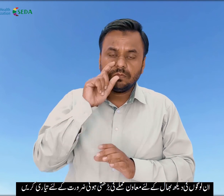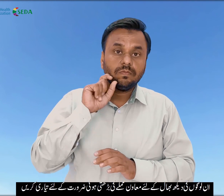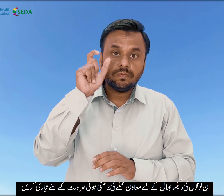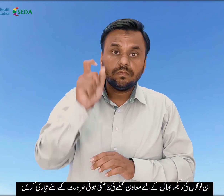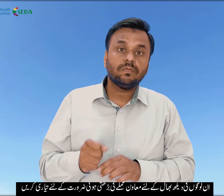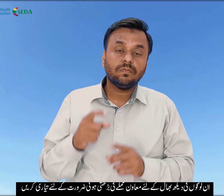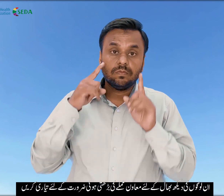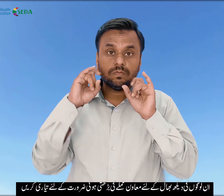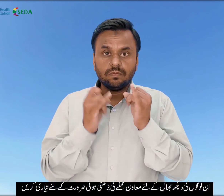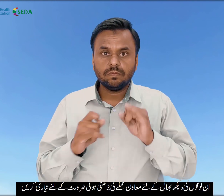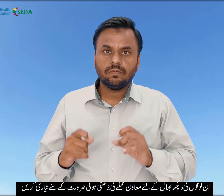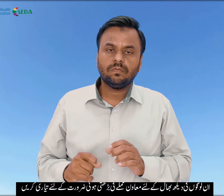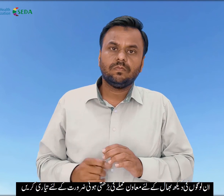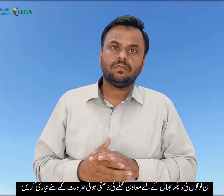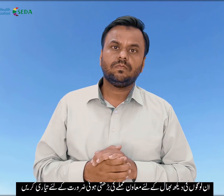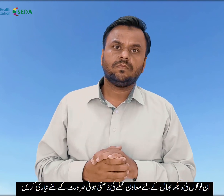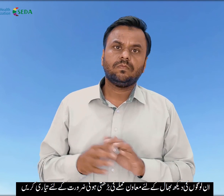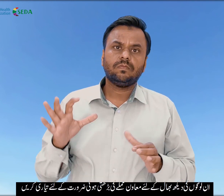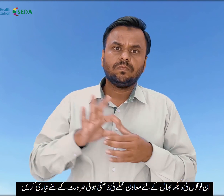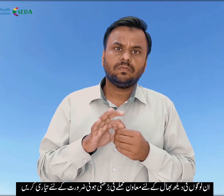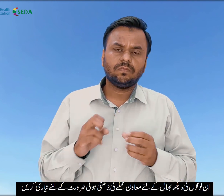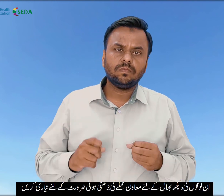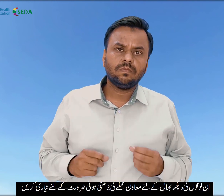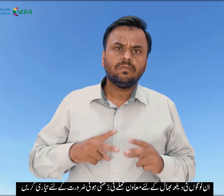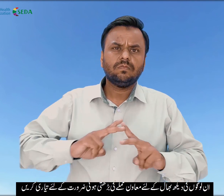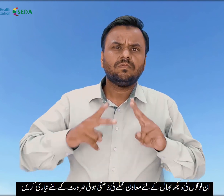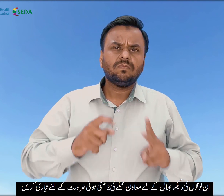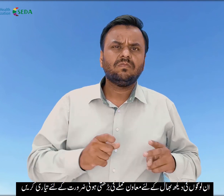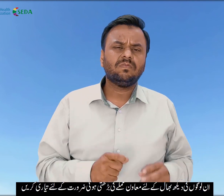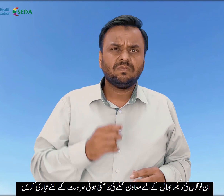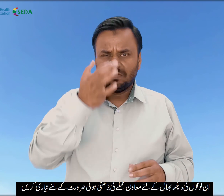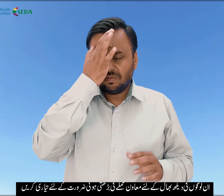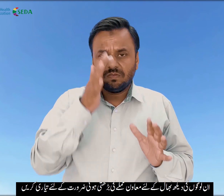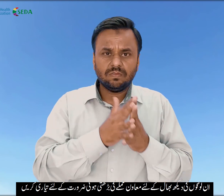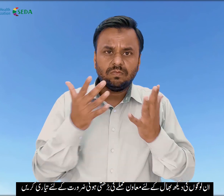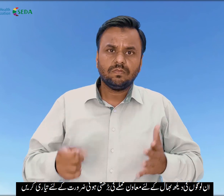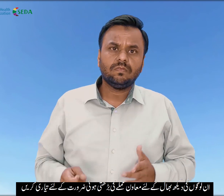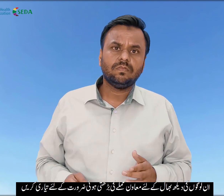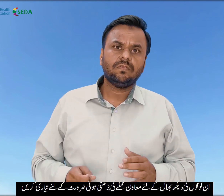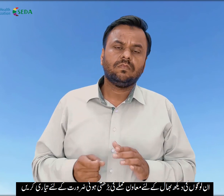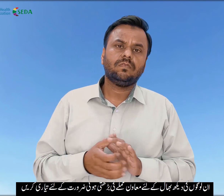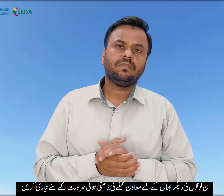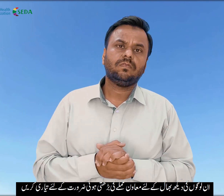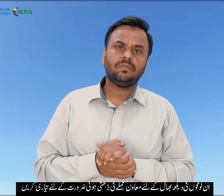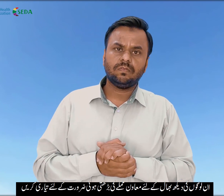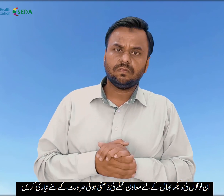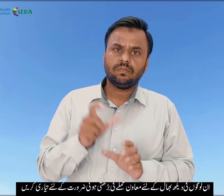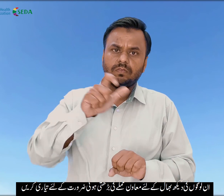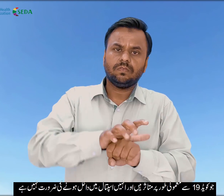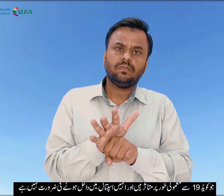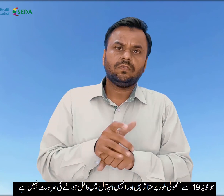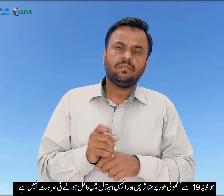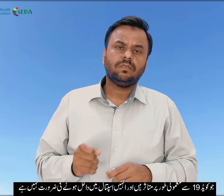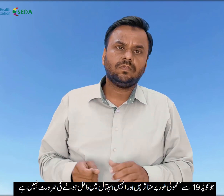ان لوگوں کی دیکھ بھال کے لیے معاون عملے کی بڑھتی ہوئی ضرورت کے لیے تیاری کریں جو کووڈ-19